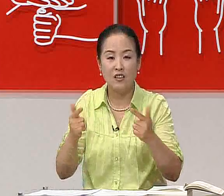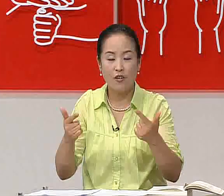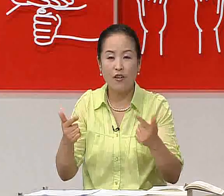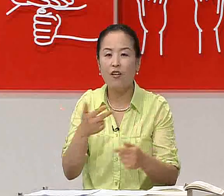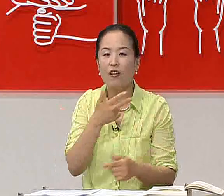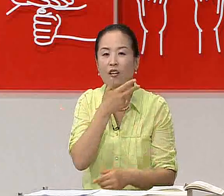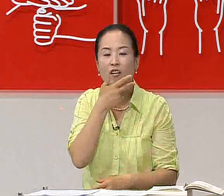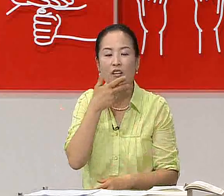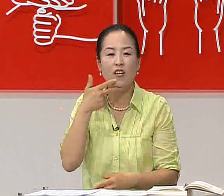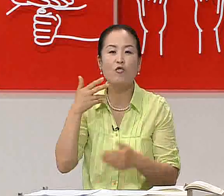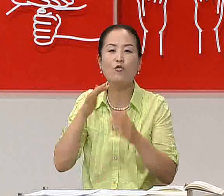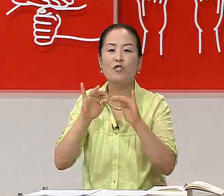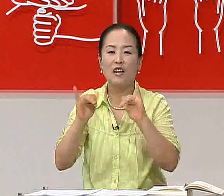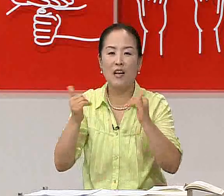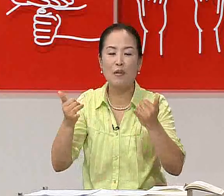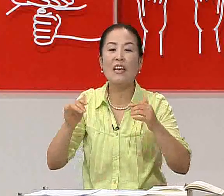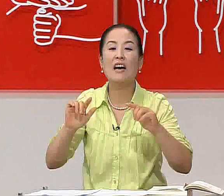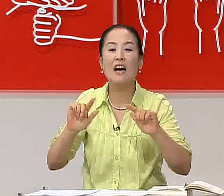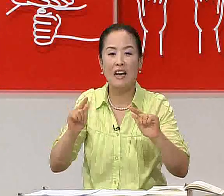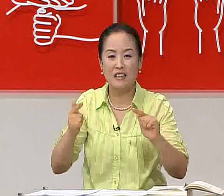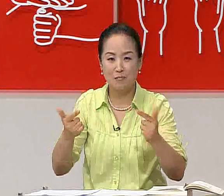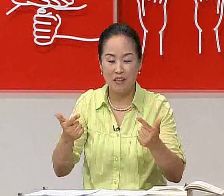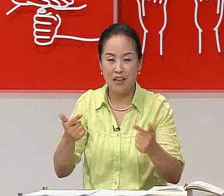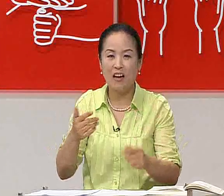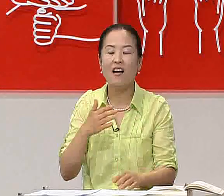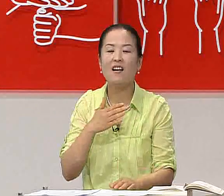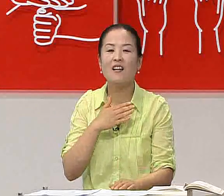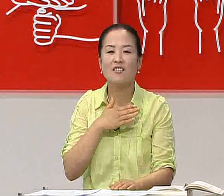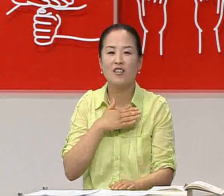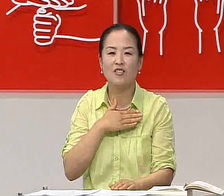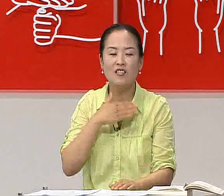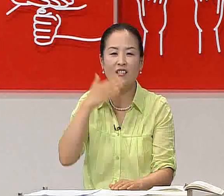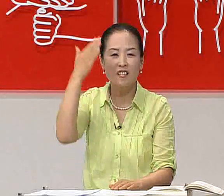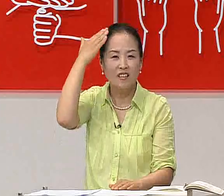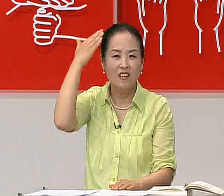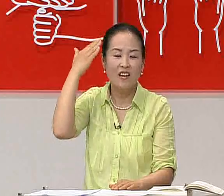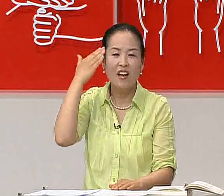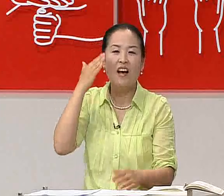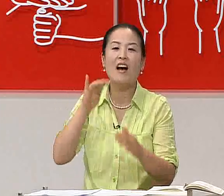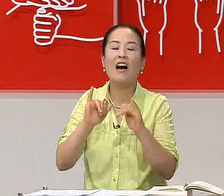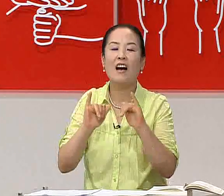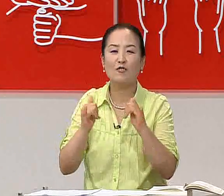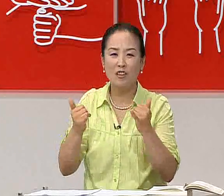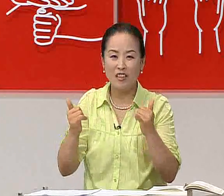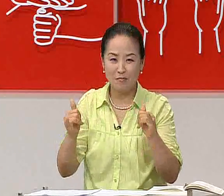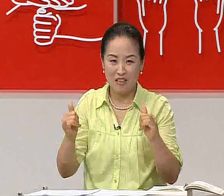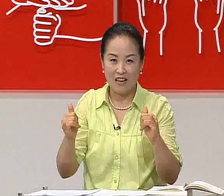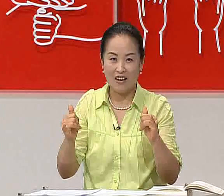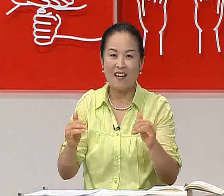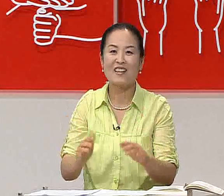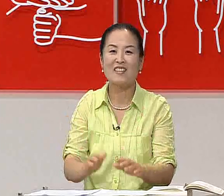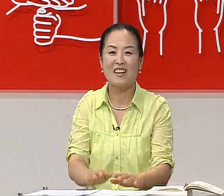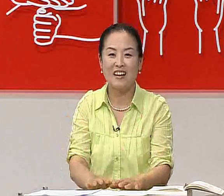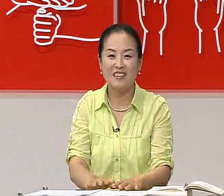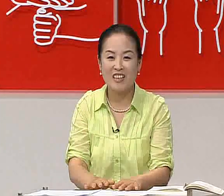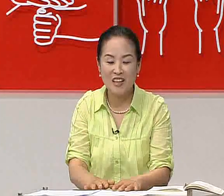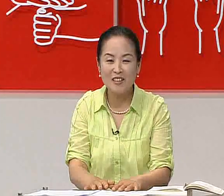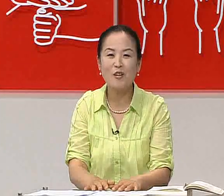아니요. 영국 사람이 아닙니다. 저는 한국인입니다. 자, 자세한